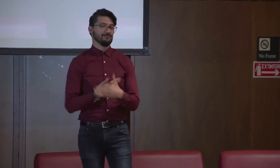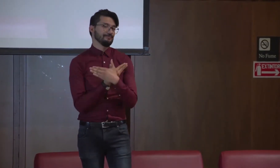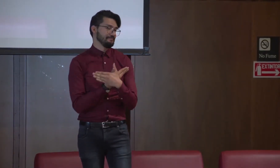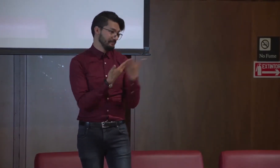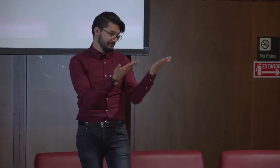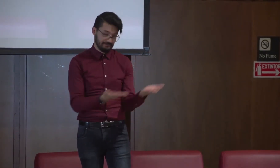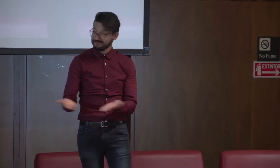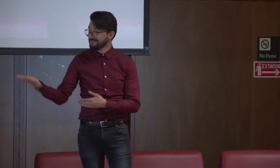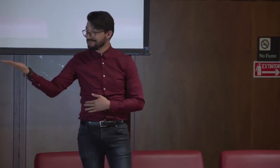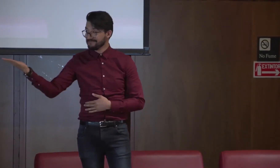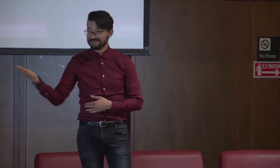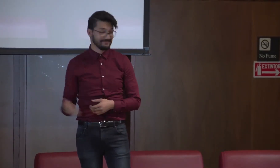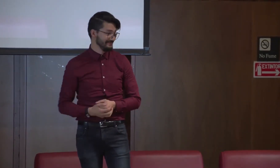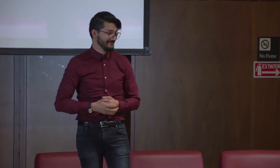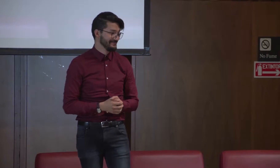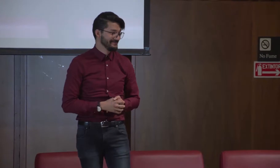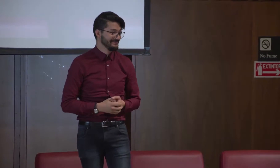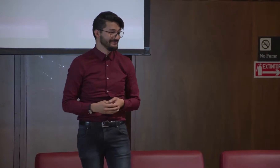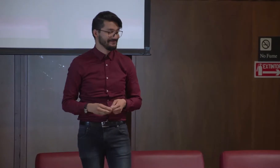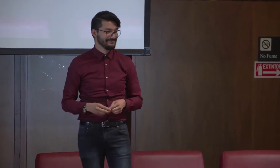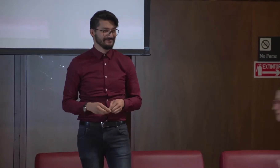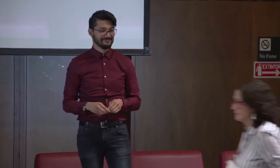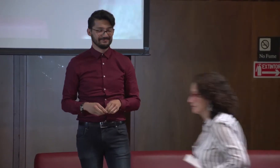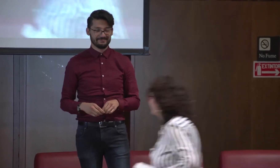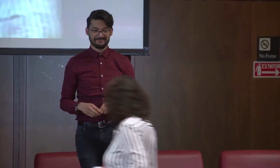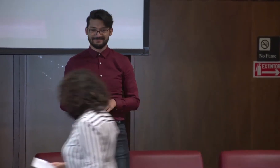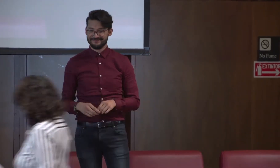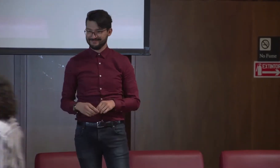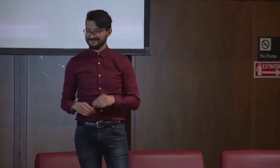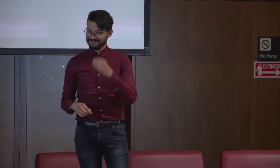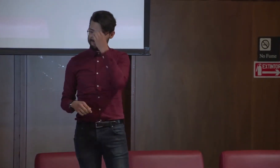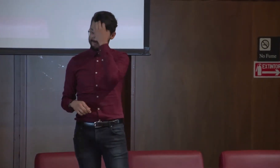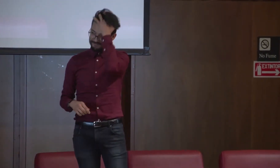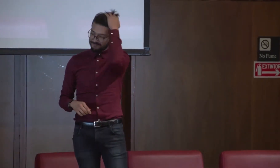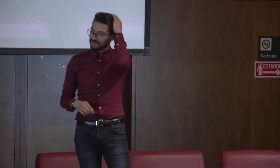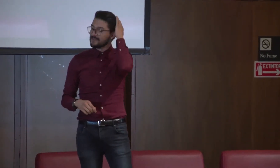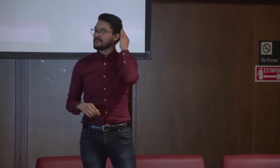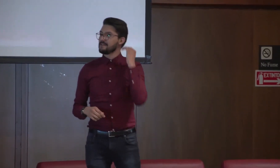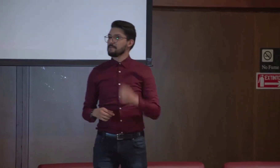República, quien nos dará una mayor contextualización sobre este evento. Bienvenida.